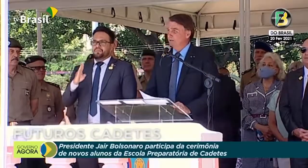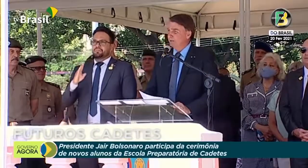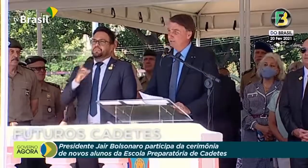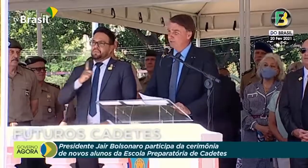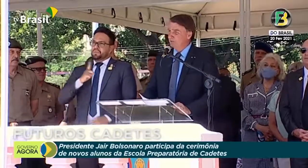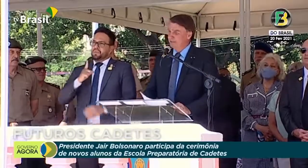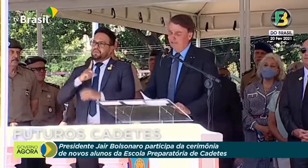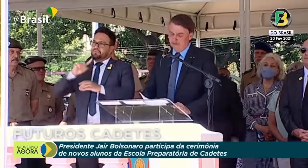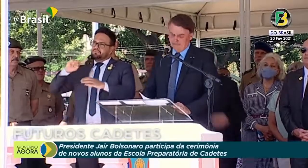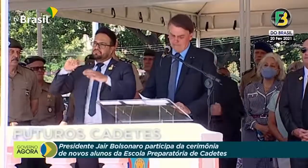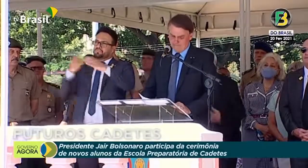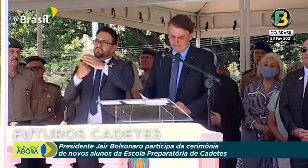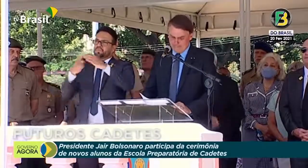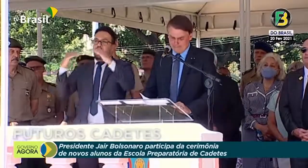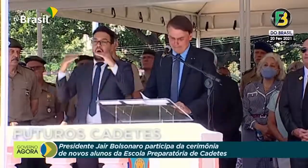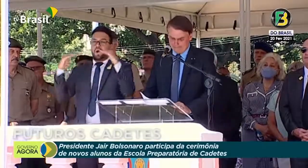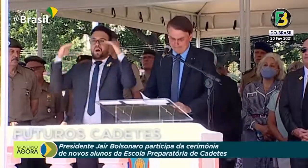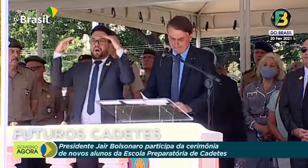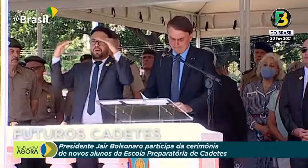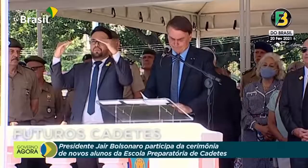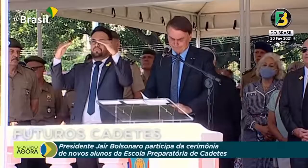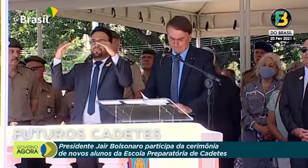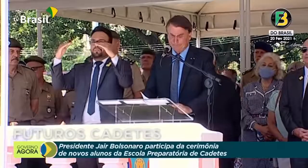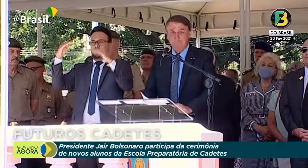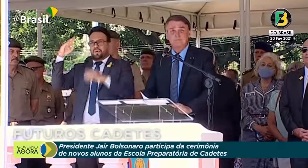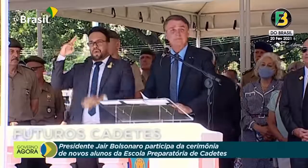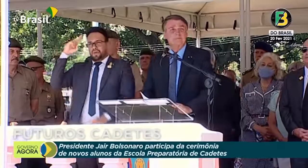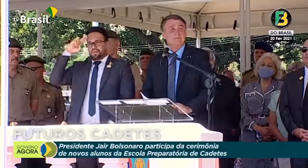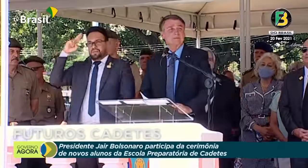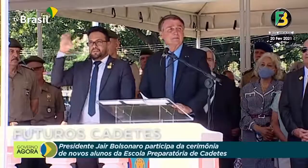Comando do Exército Brasileiro.